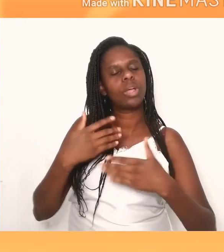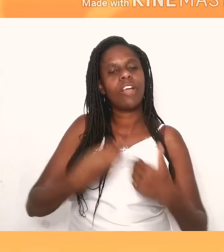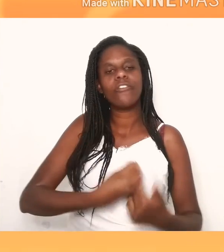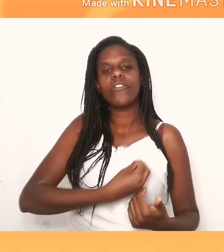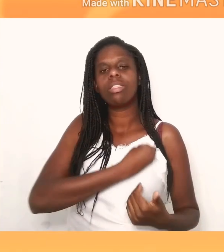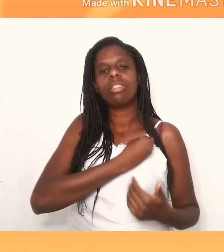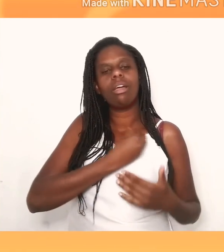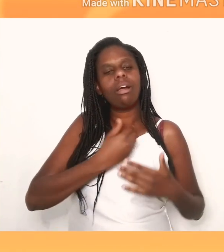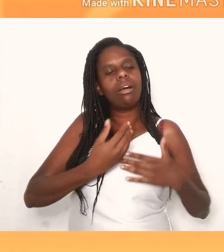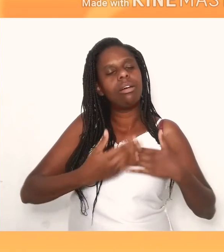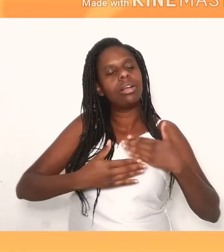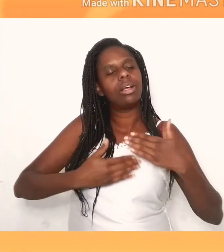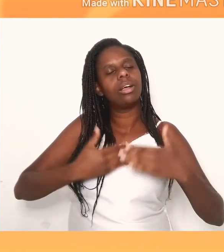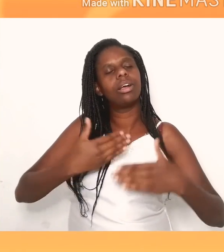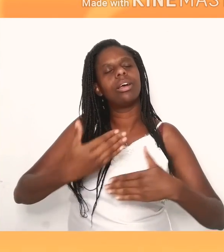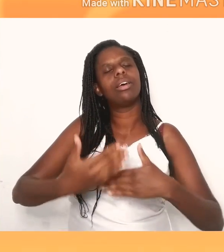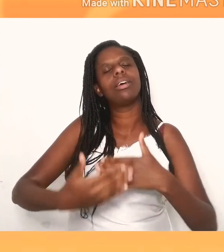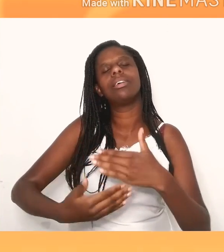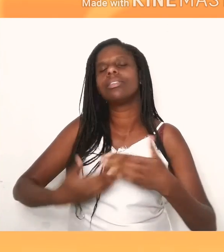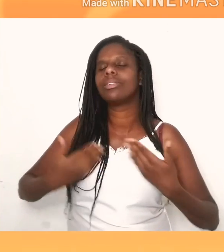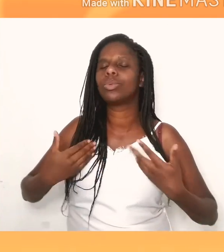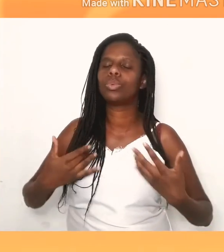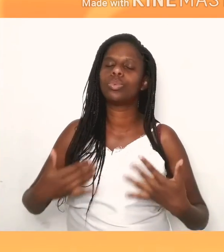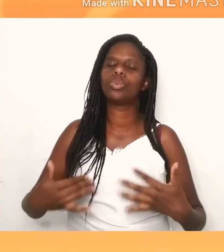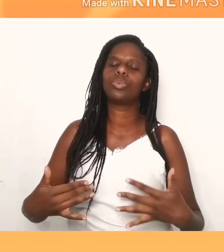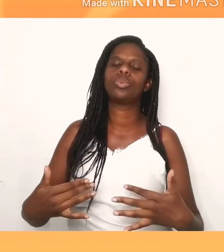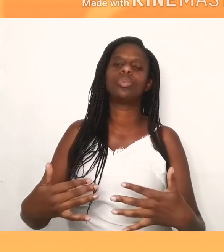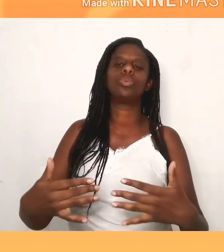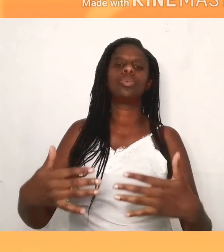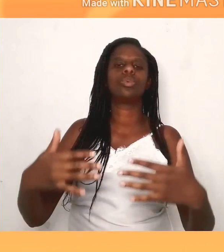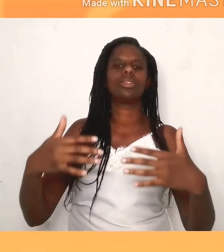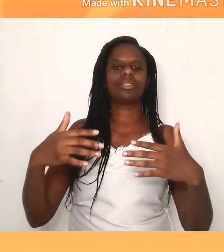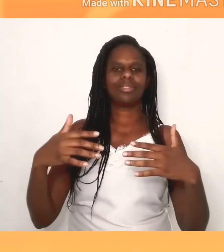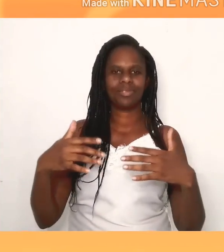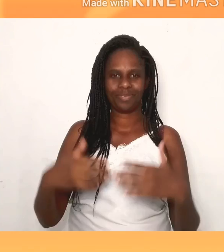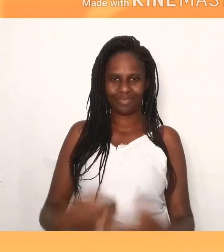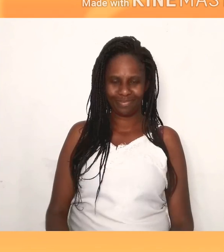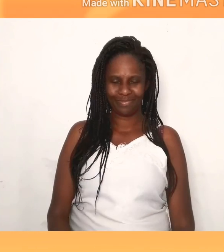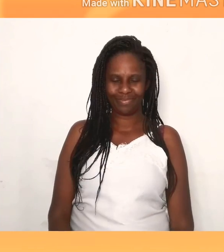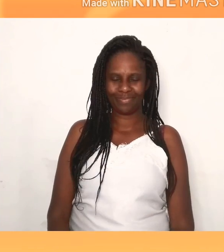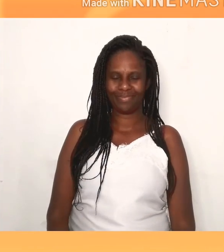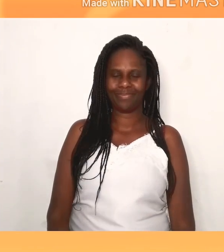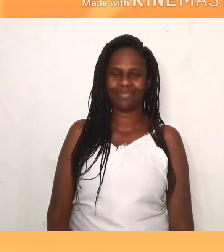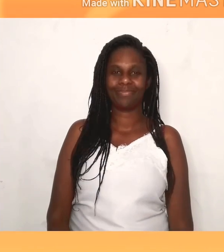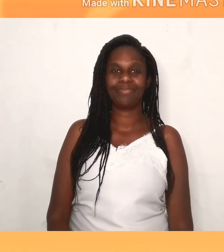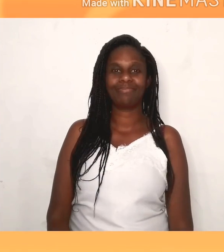fluidez pela vida, né? Fluir pelas emoções da vida, pelos estágios da vida.